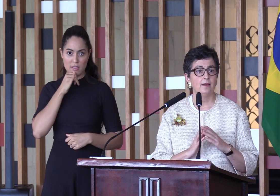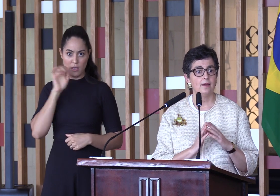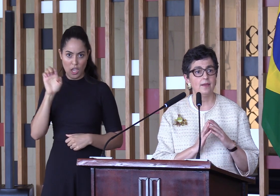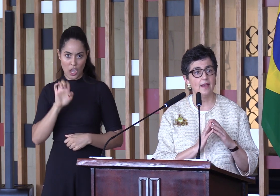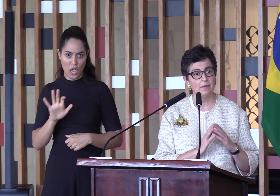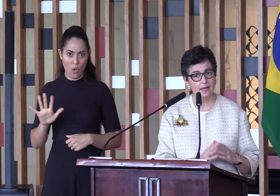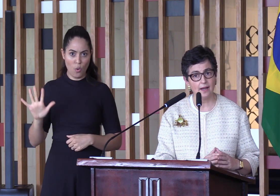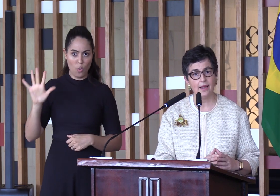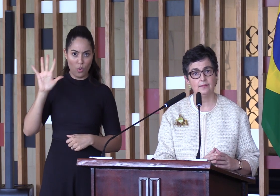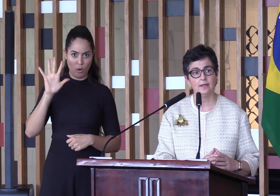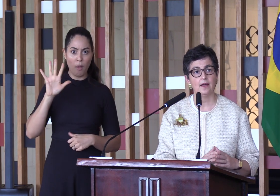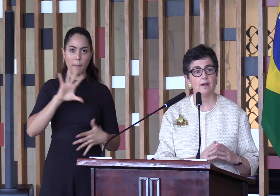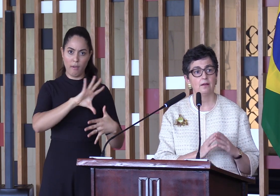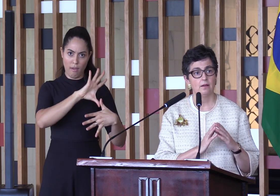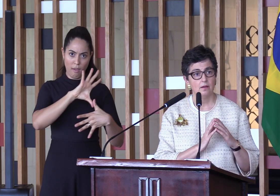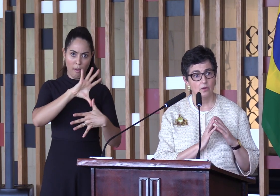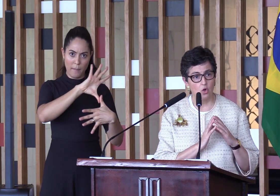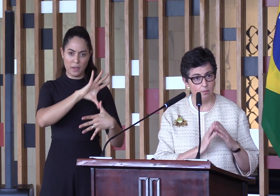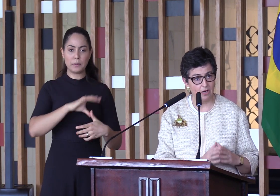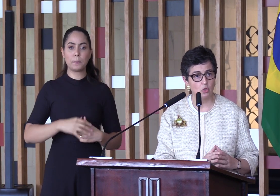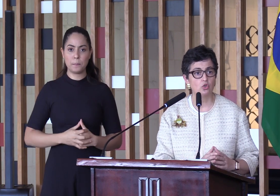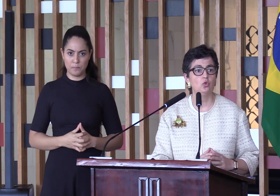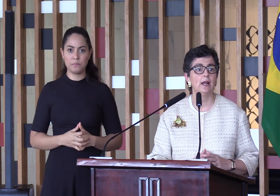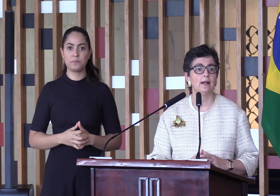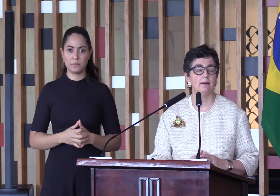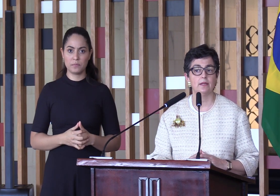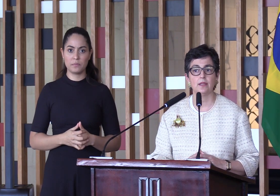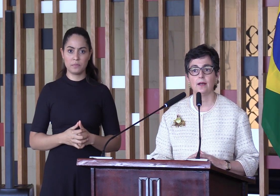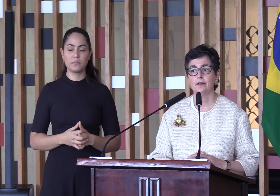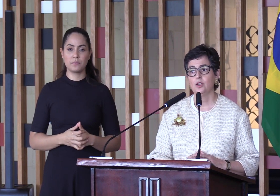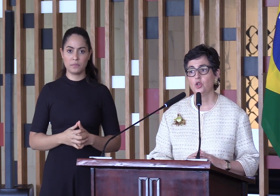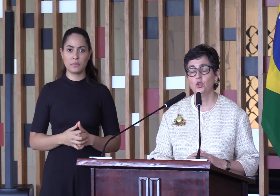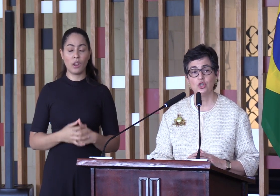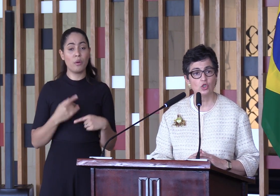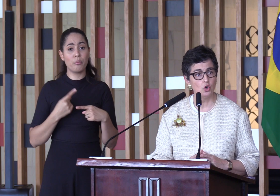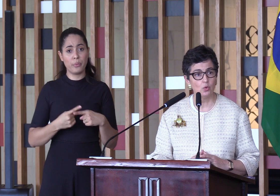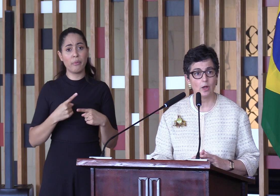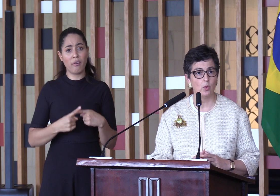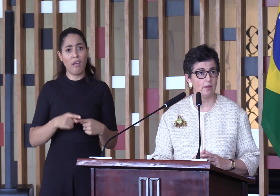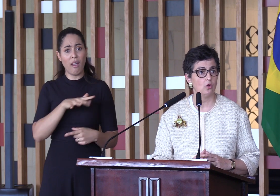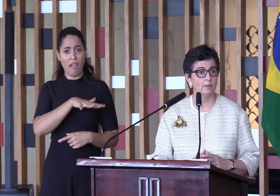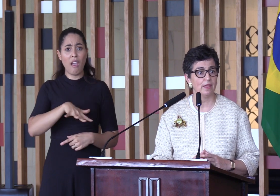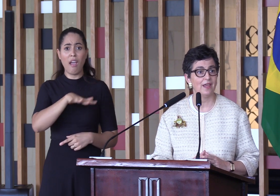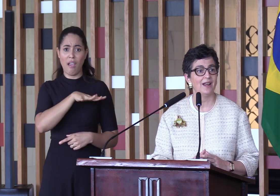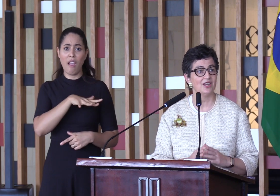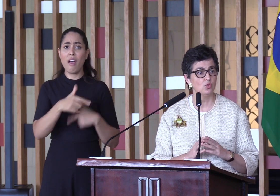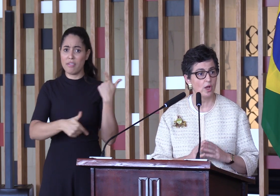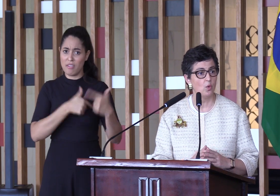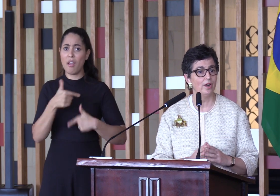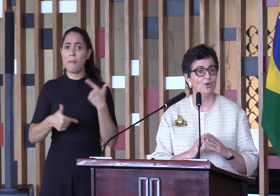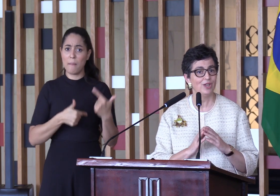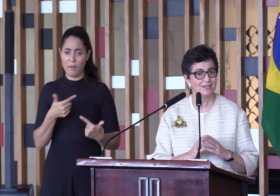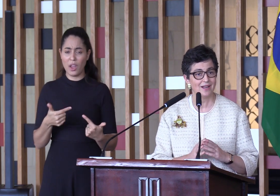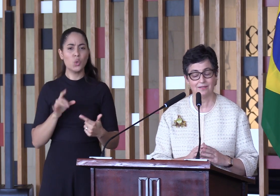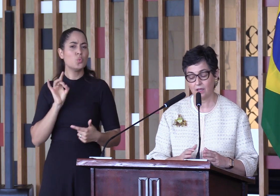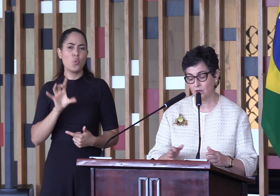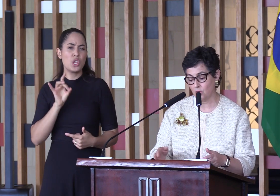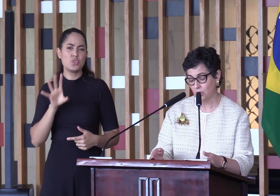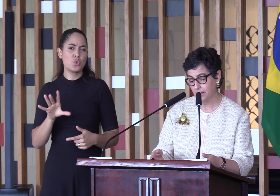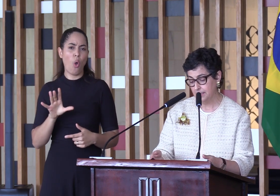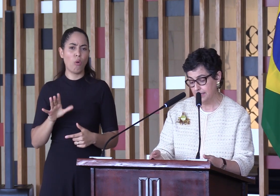e América Latina, com Mercosur a cabeça. Não é só um acordo comercial, é um acordo